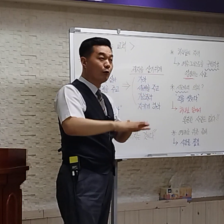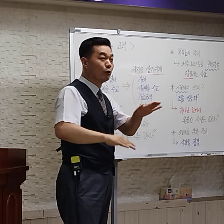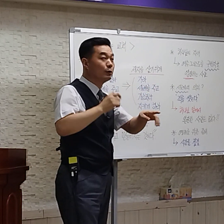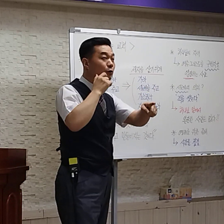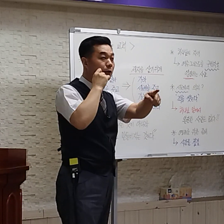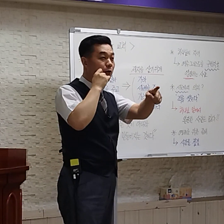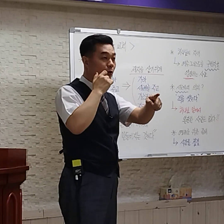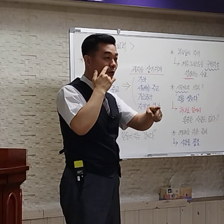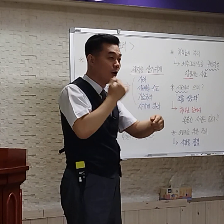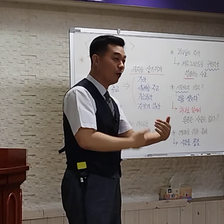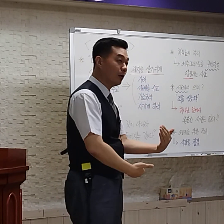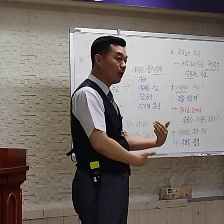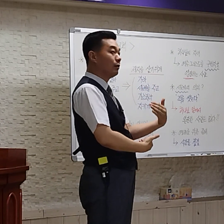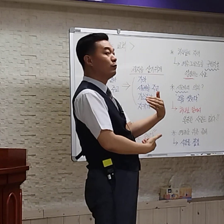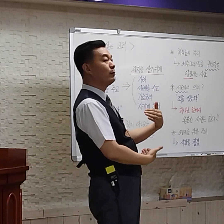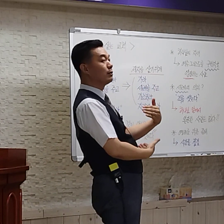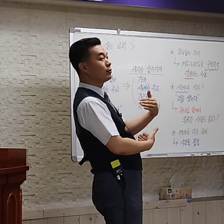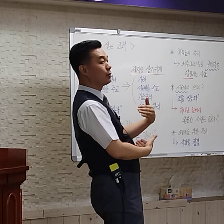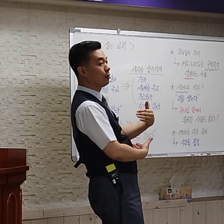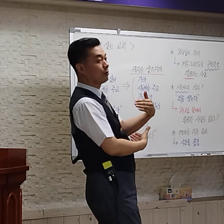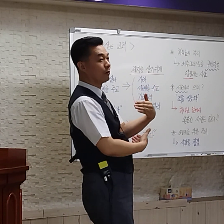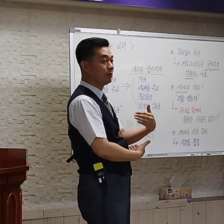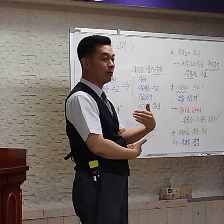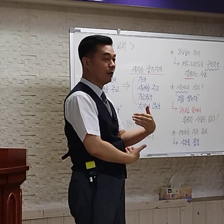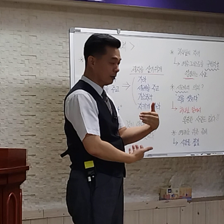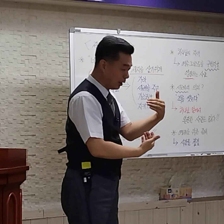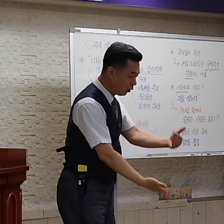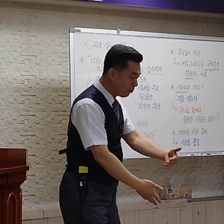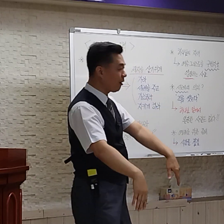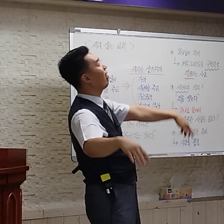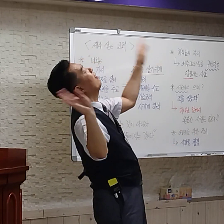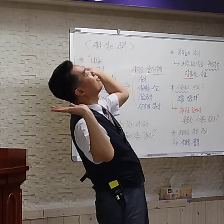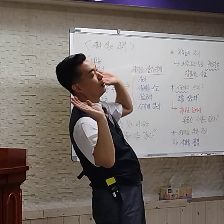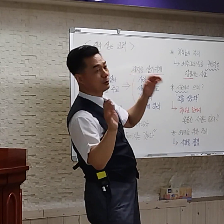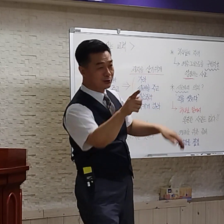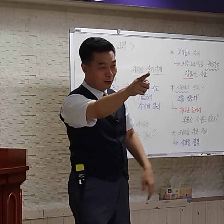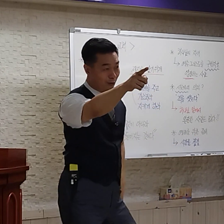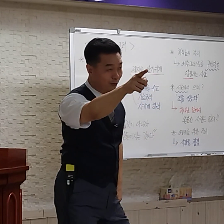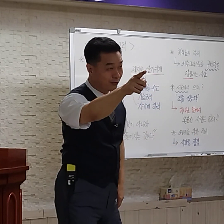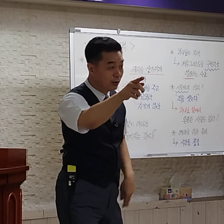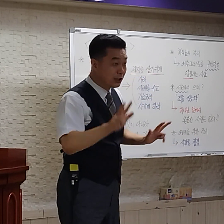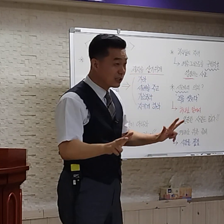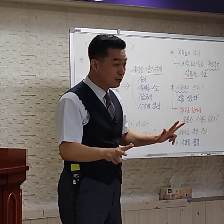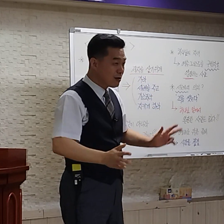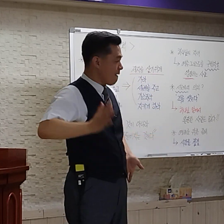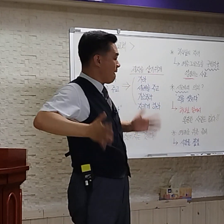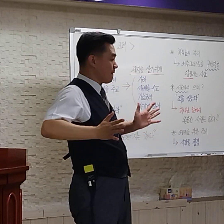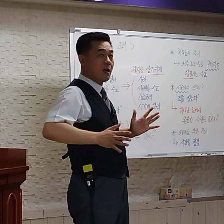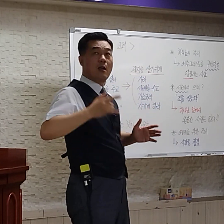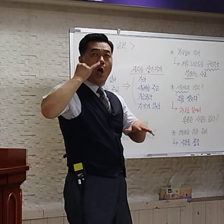걷지 못했어요. 엄마한테 늘 품에 있었어요. 내려놓으면 넘어졌어요. 근데 지금은